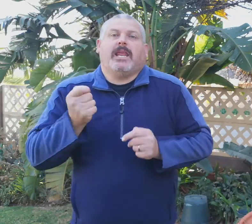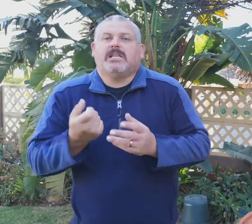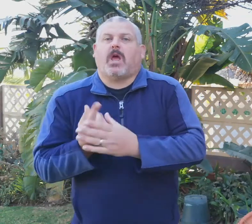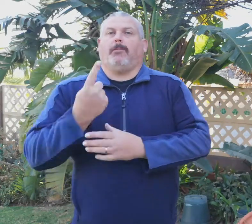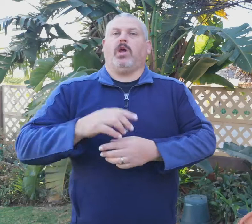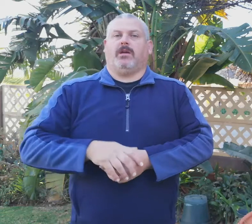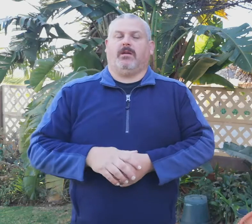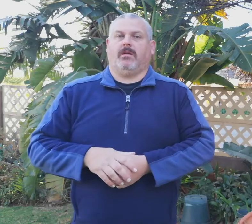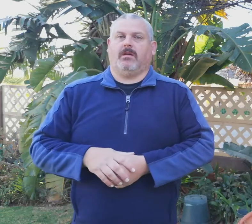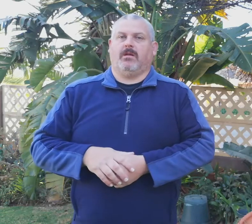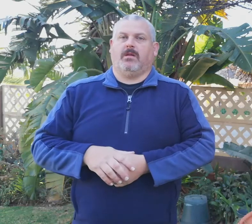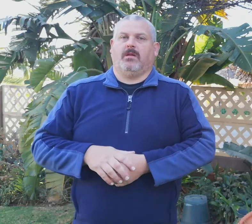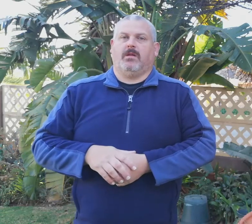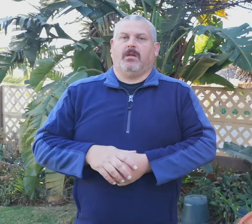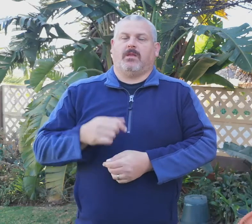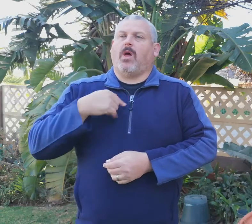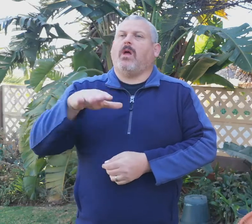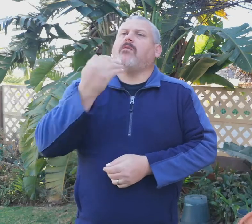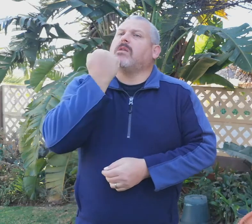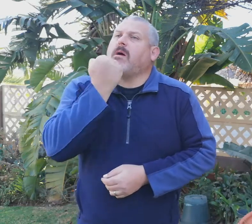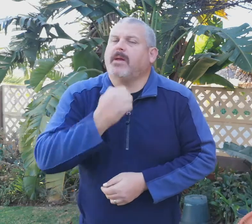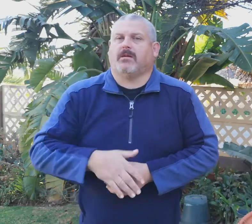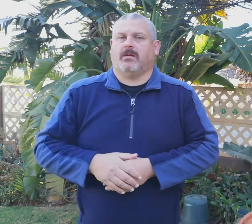Misschien iets het gebeurd. Jammer.